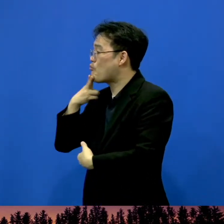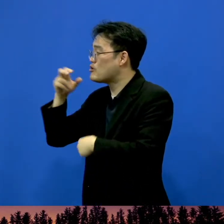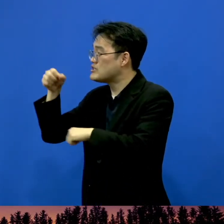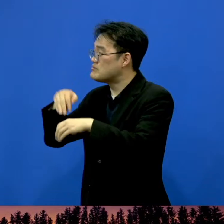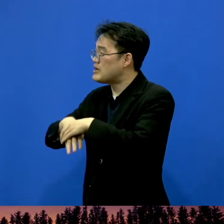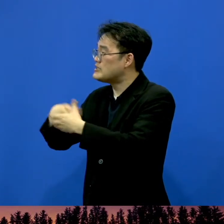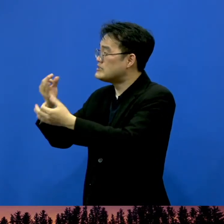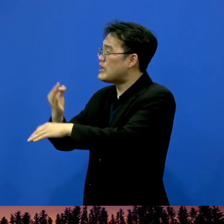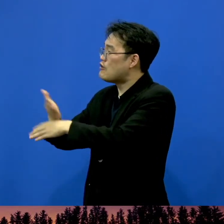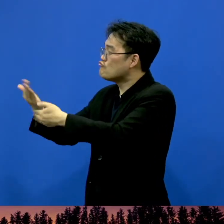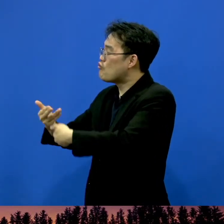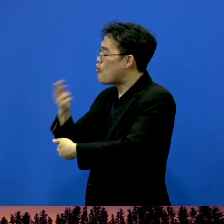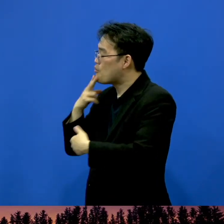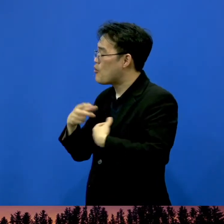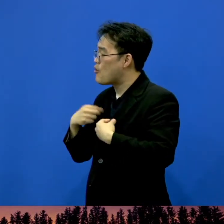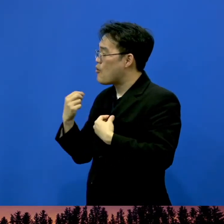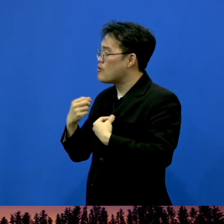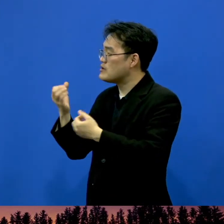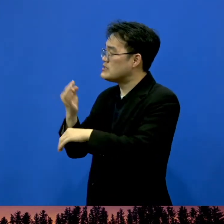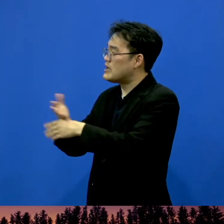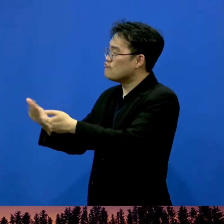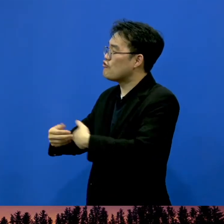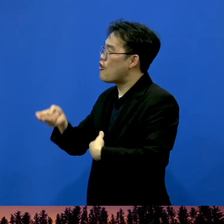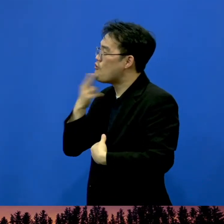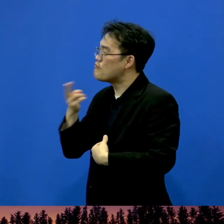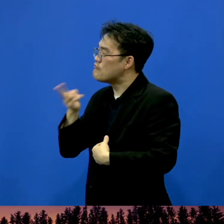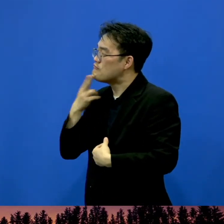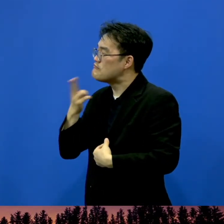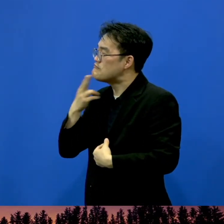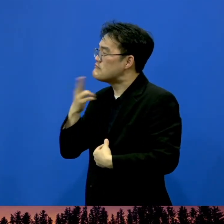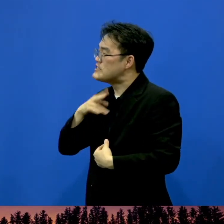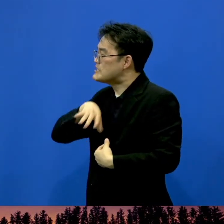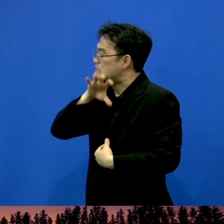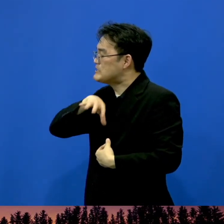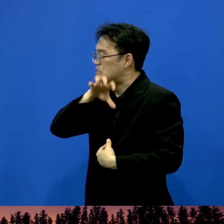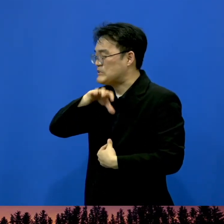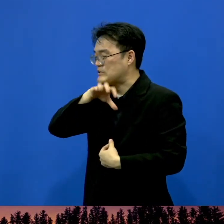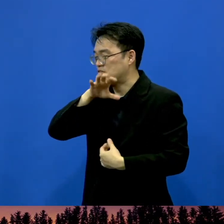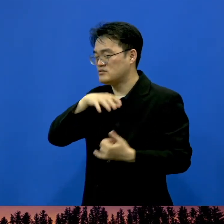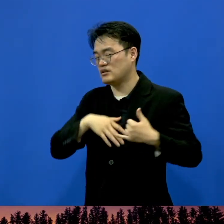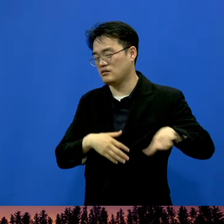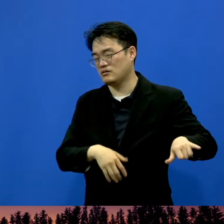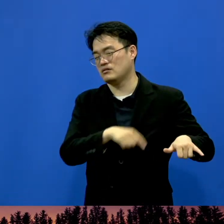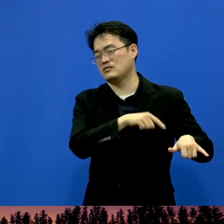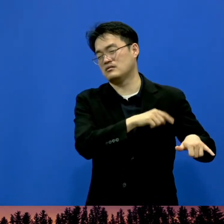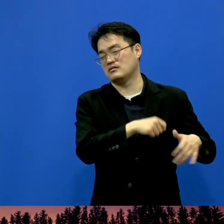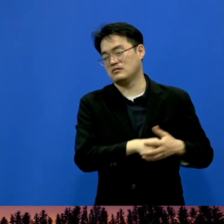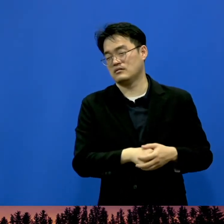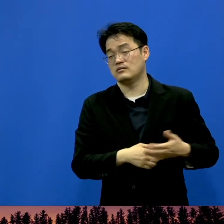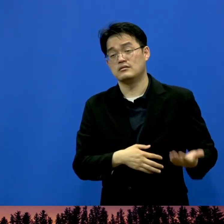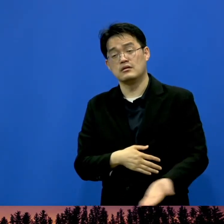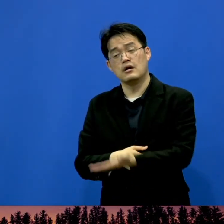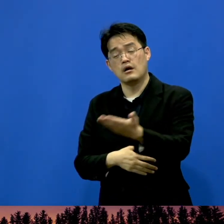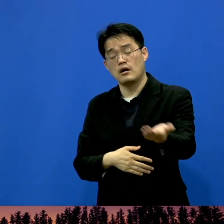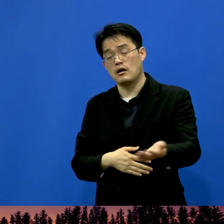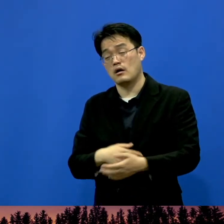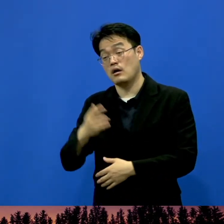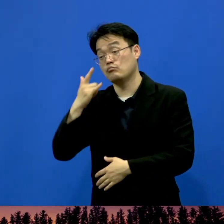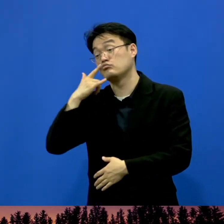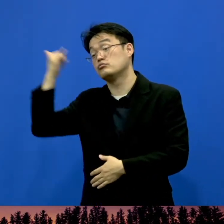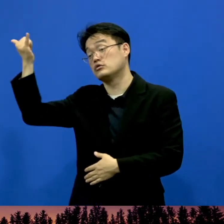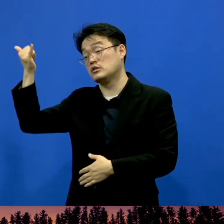불만이 많은 거예요. 근데 여러분, 부모 자식들이 생각하는 그